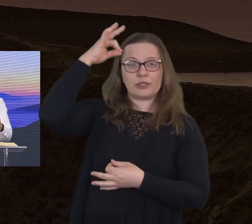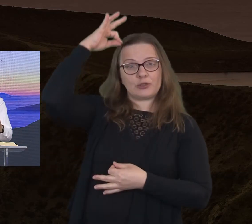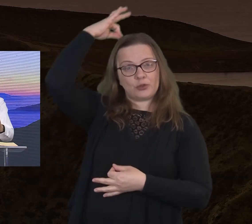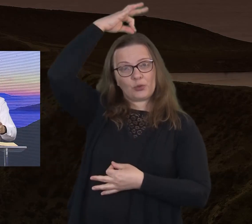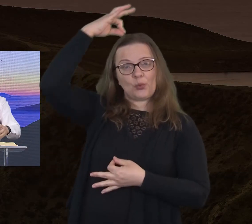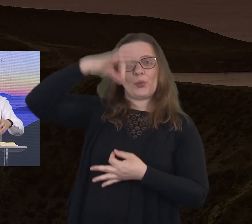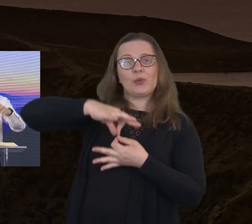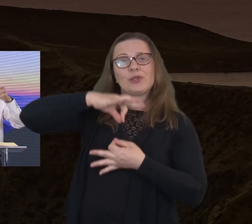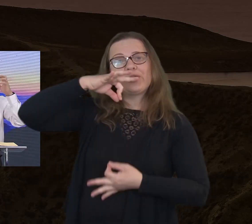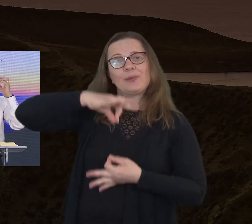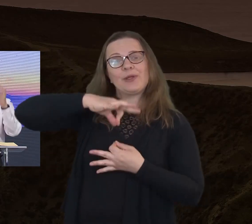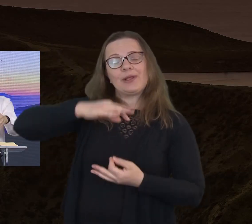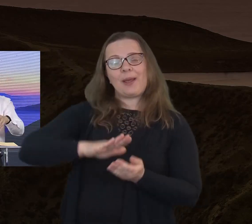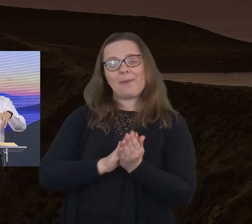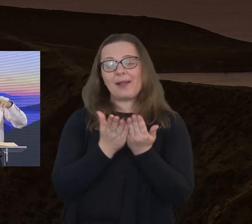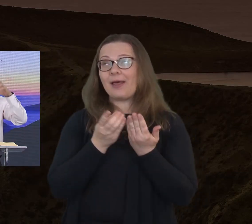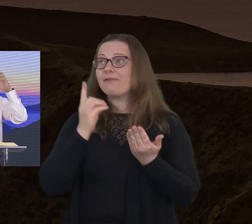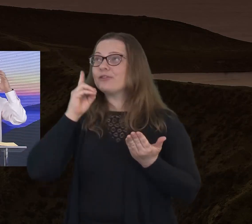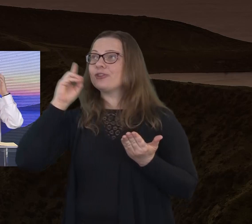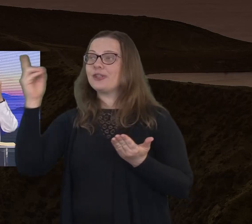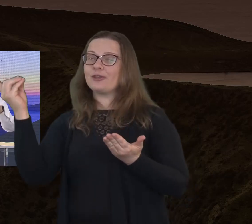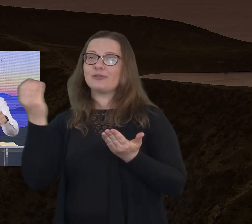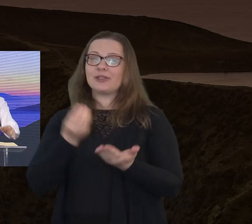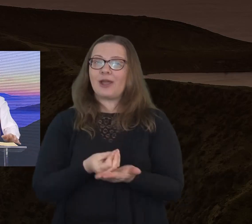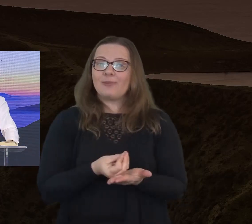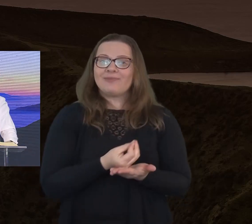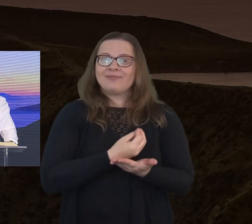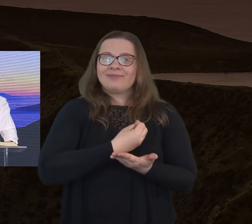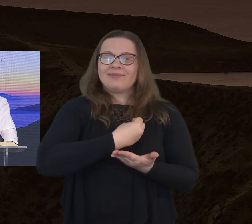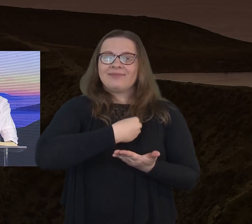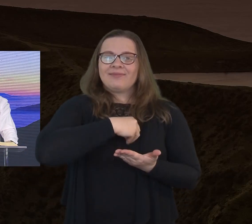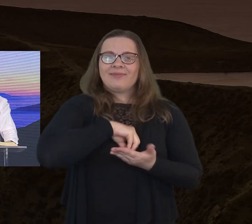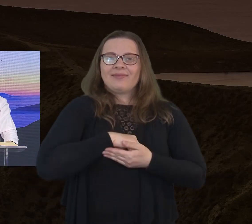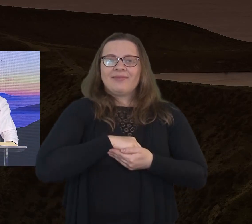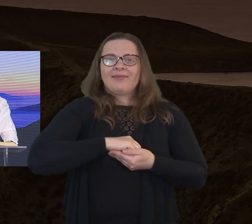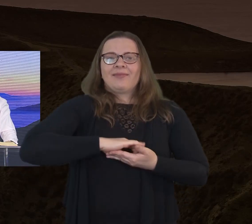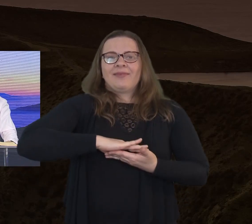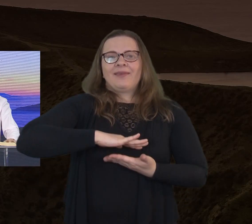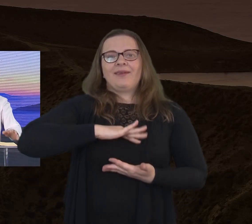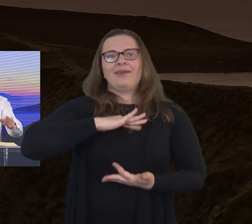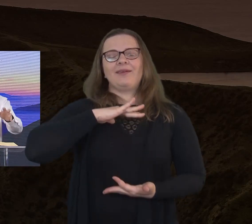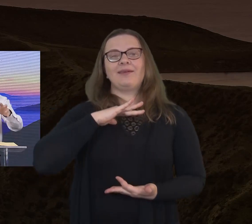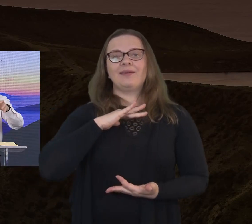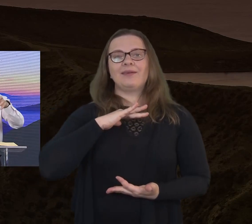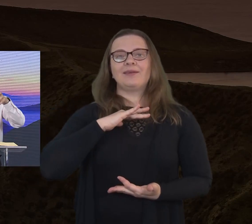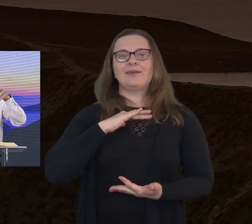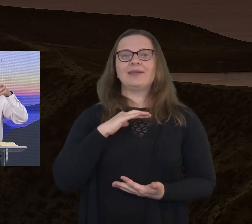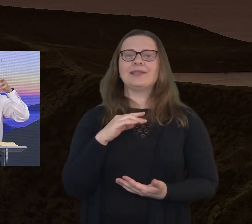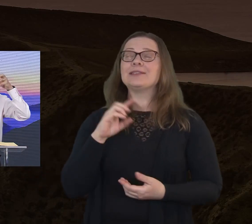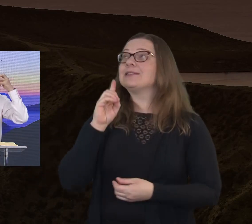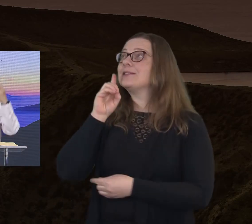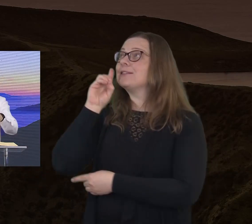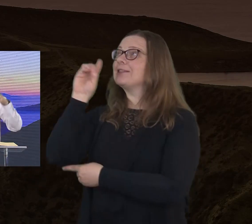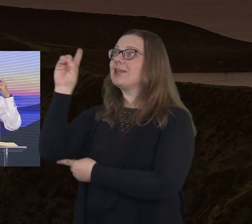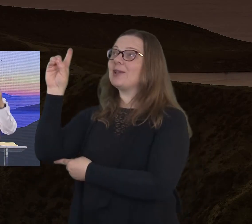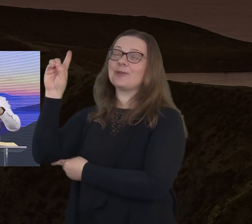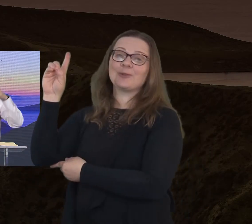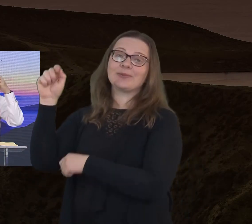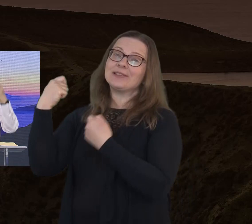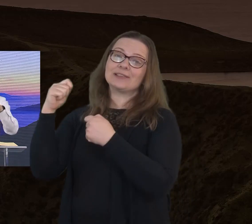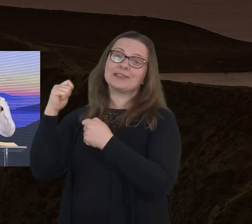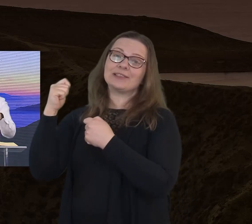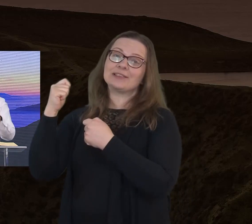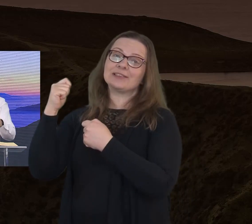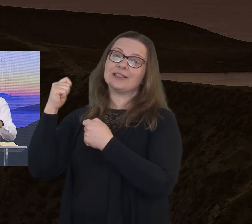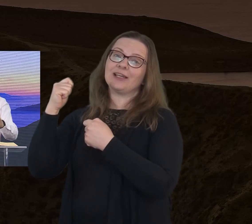palavra do Senhor que te dá vida, te dá a natureza de Deus. Deus está enchendo você